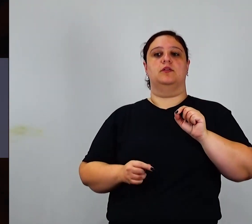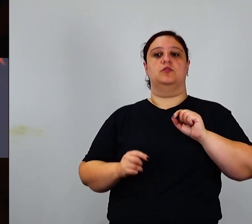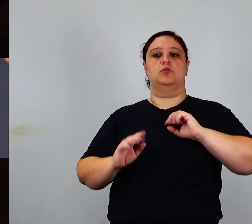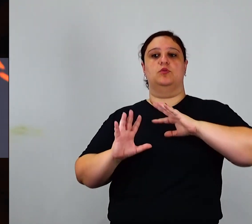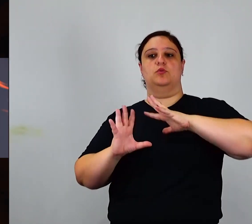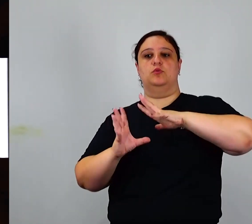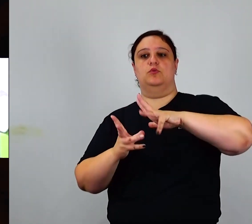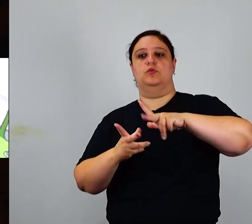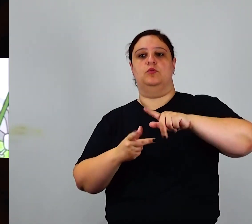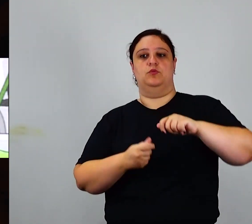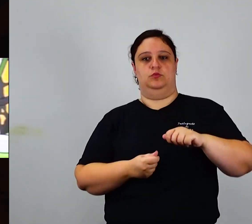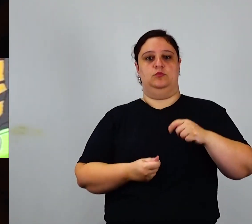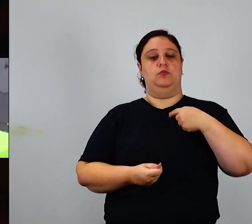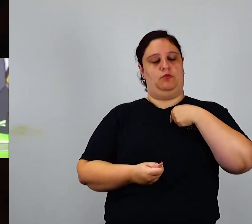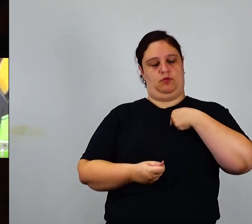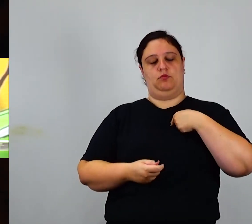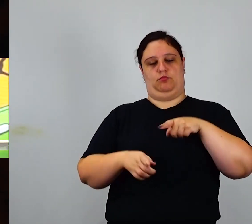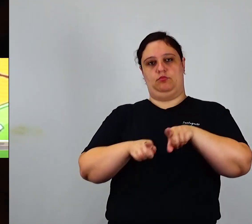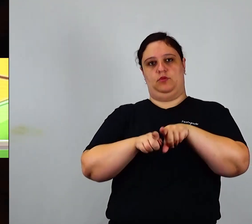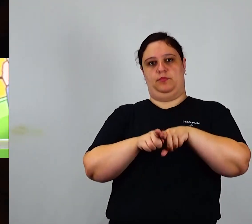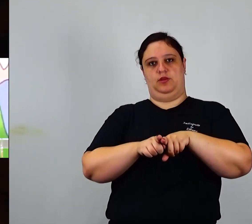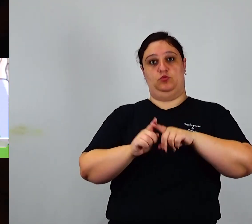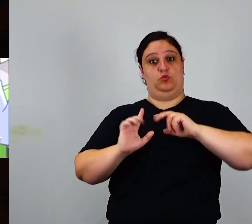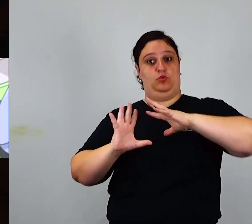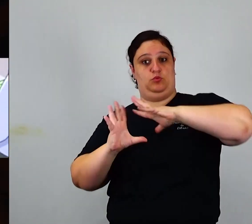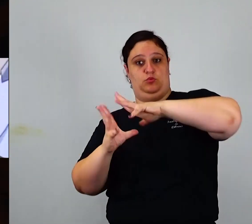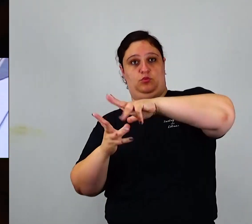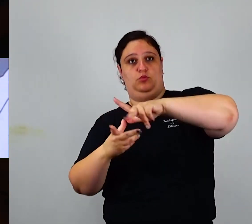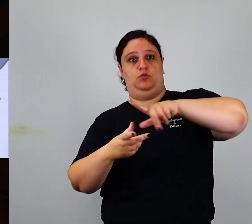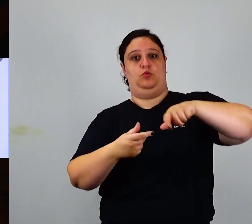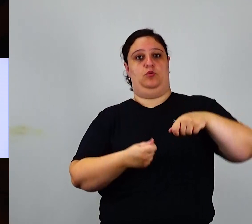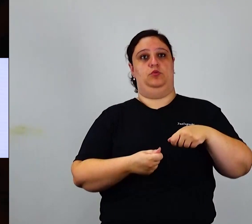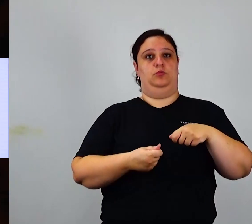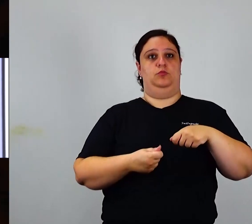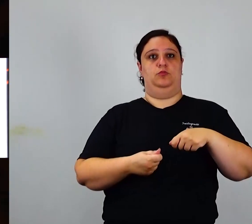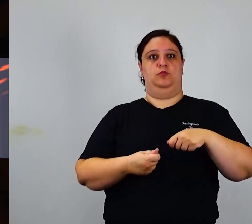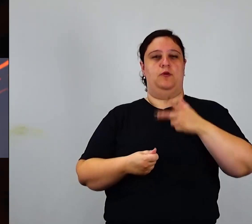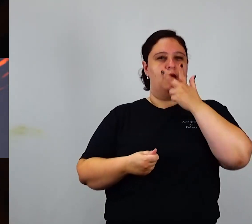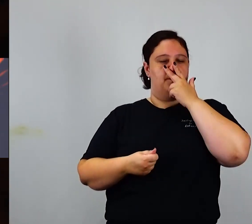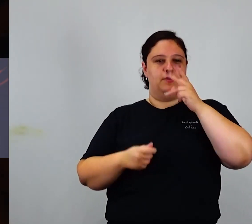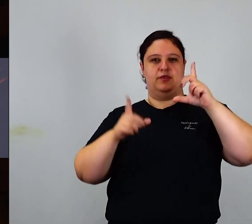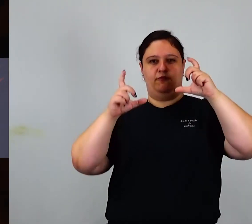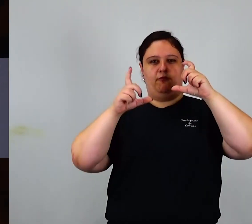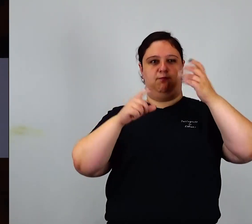essa noite, e eu também, todos nós aqui, somos uma foto antiga.